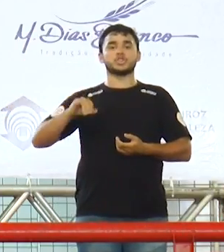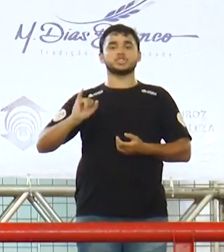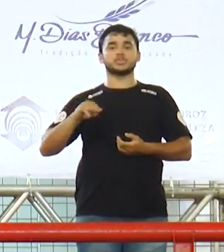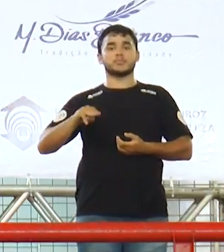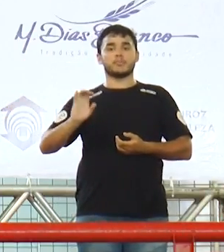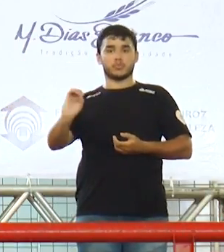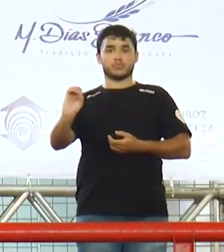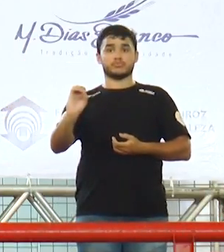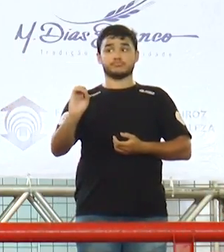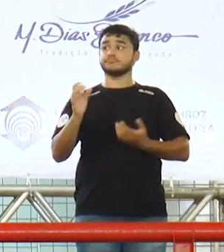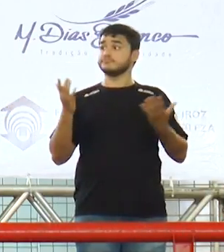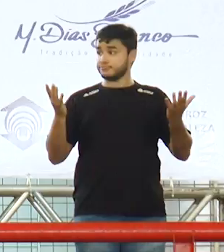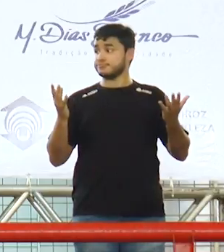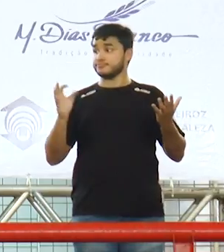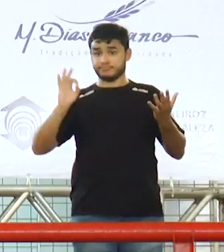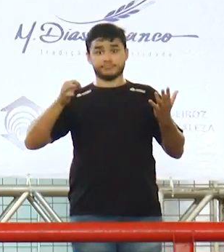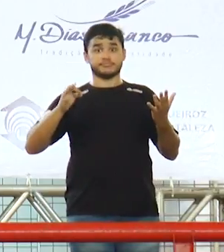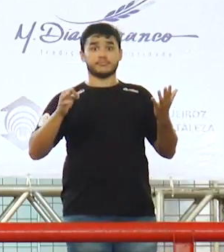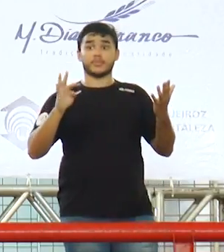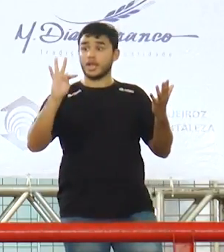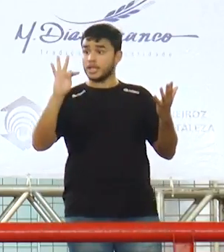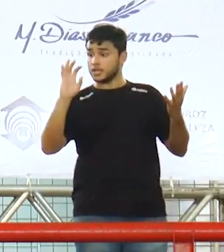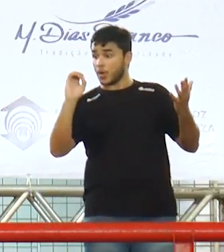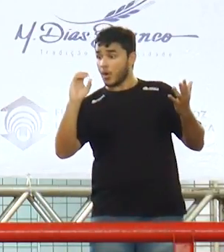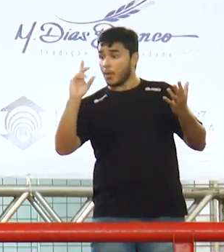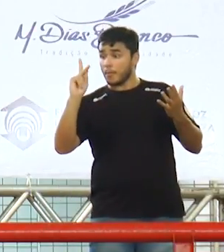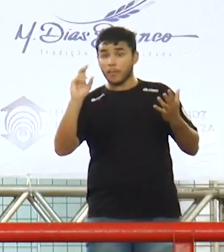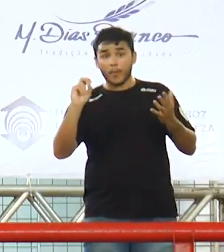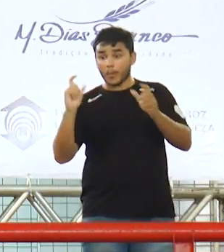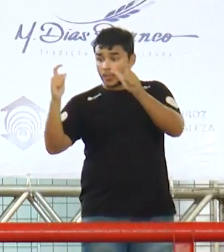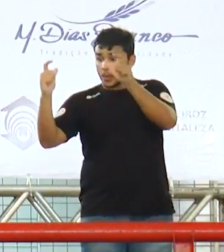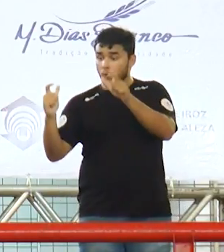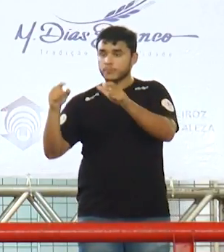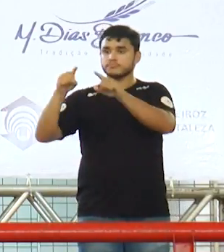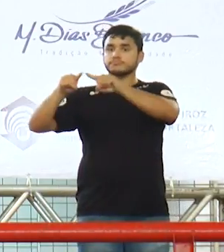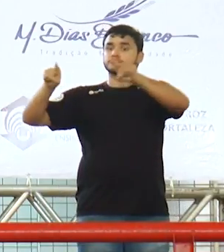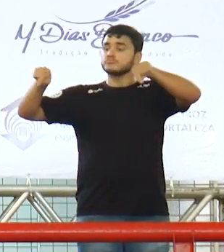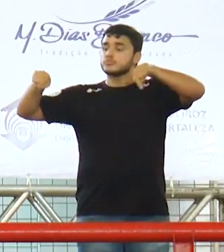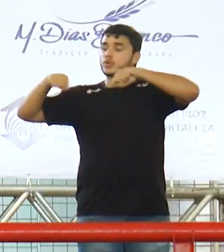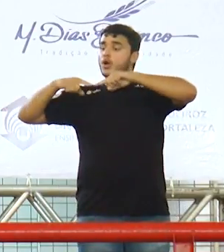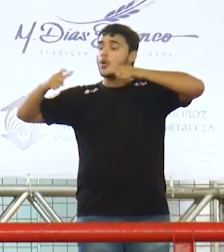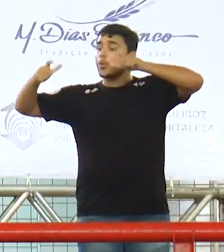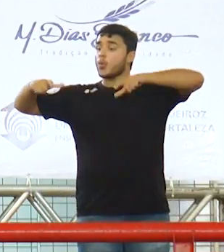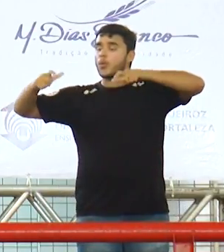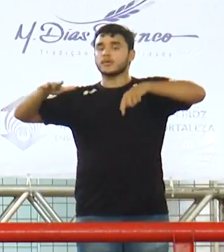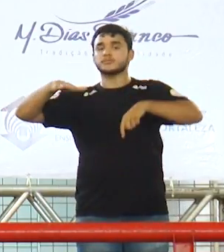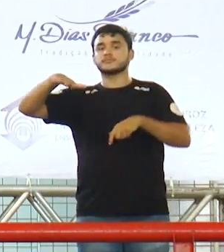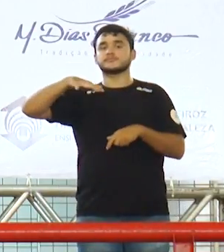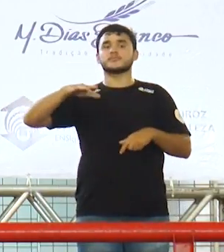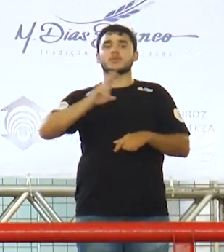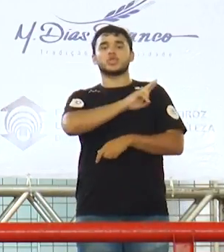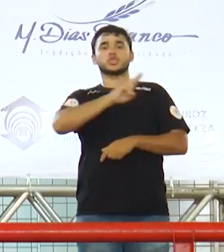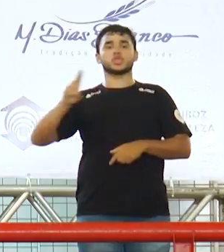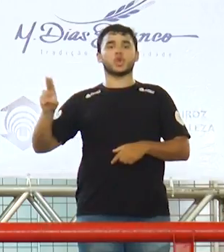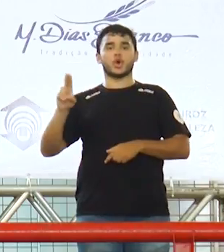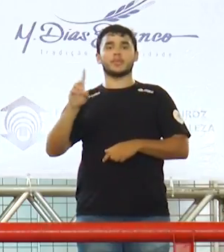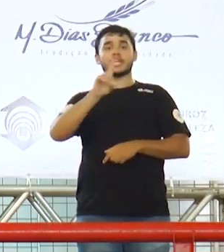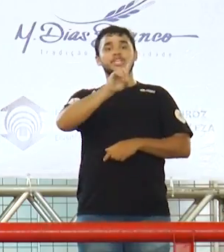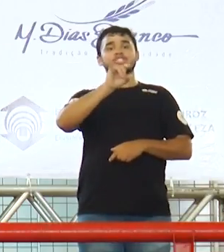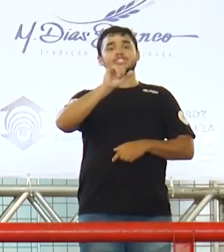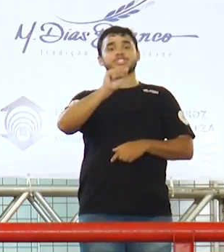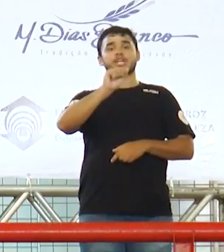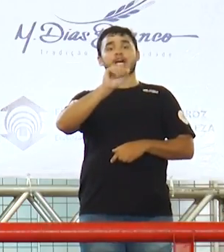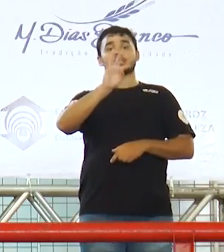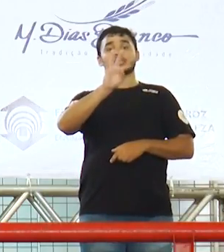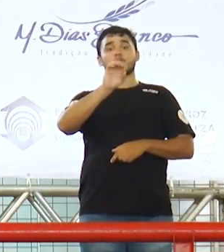lugar. Então, topo é lugar, daí é que vem a palavra diatópica. Então, é uma variação